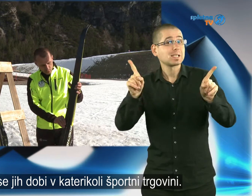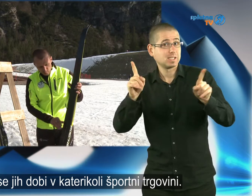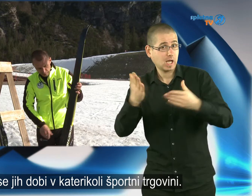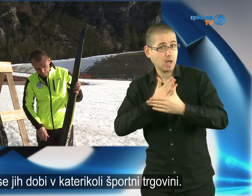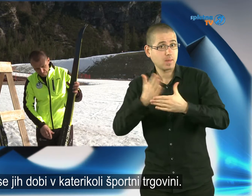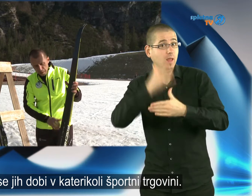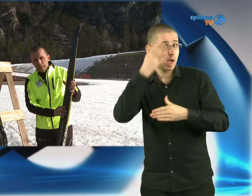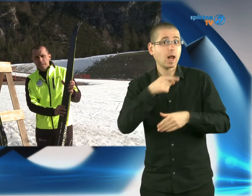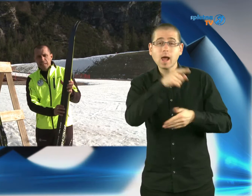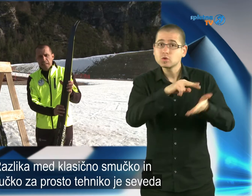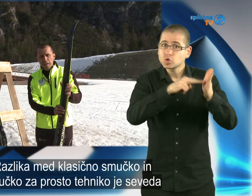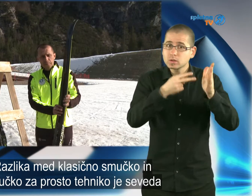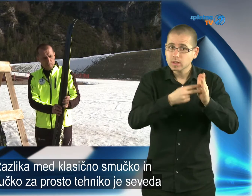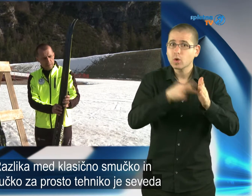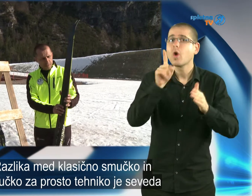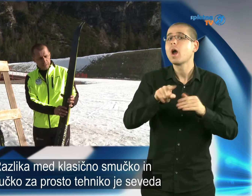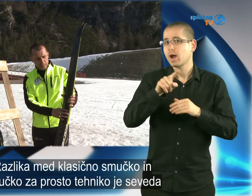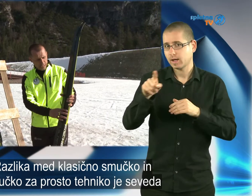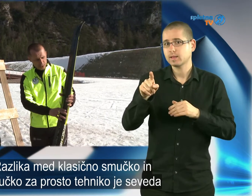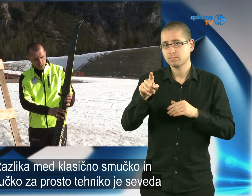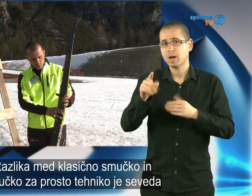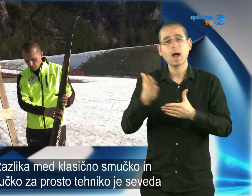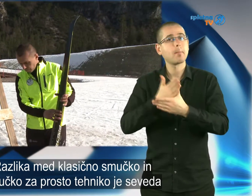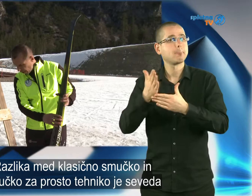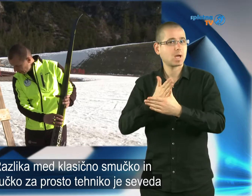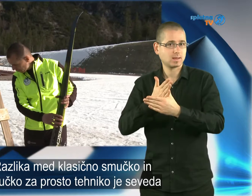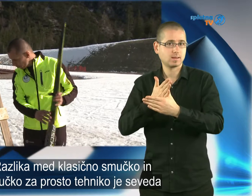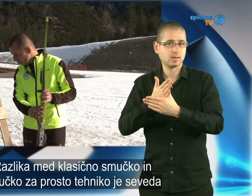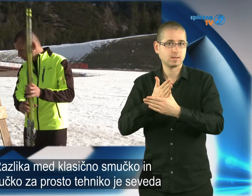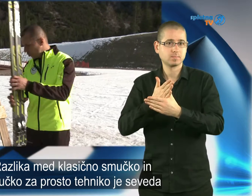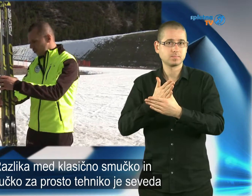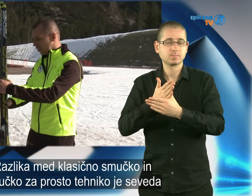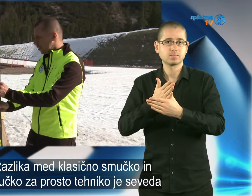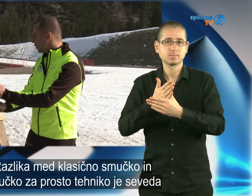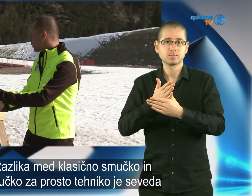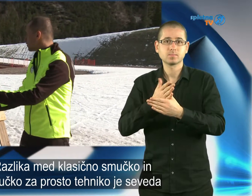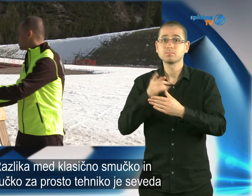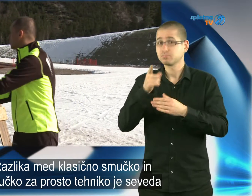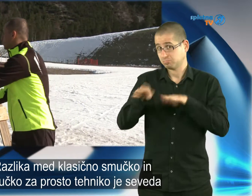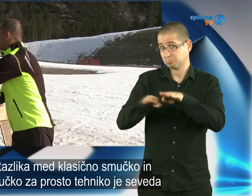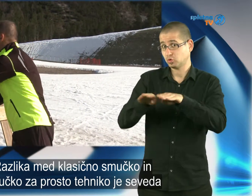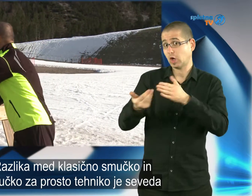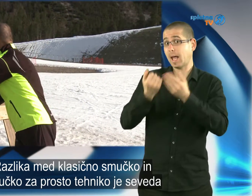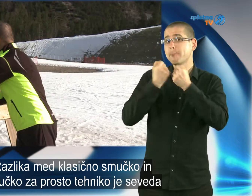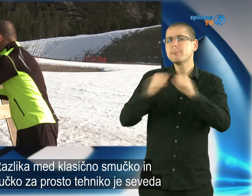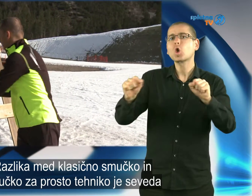športni trgovini. Razlika med klasično in pa, bom rekel,